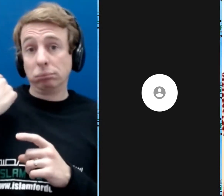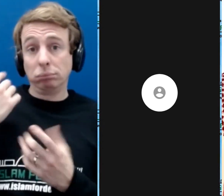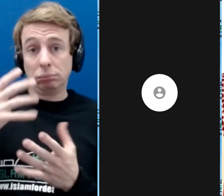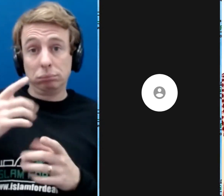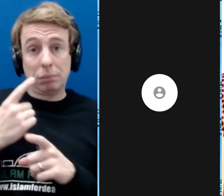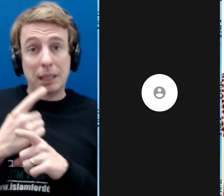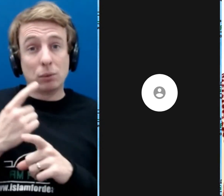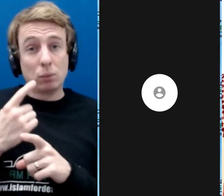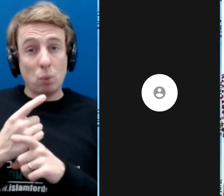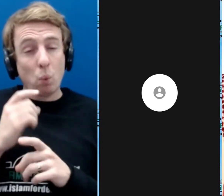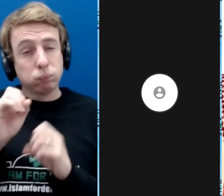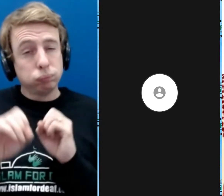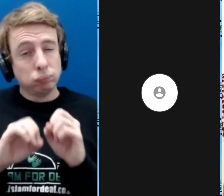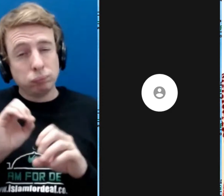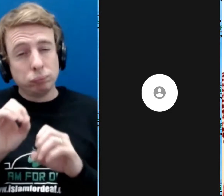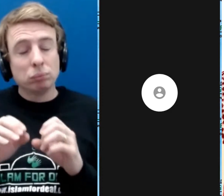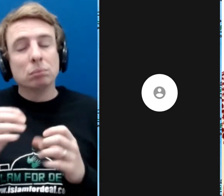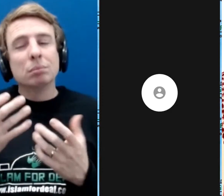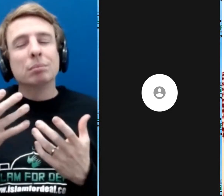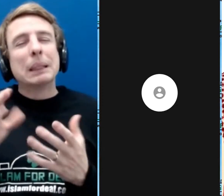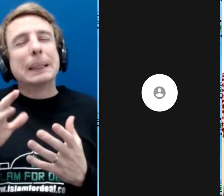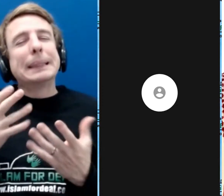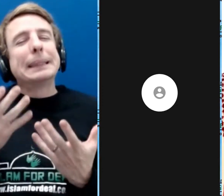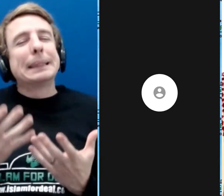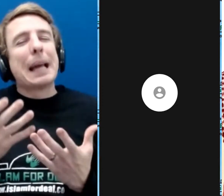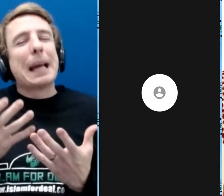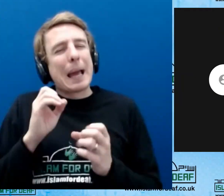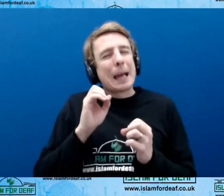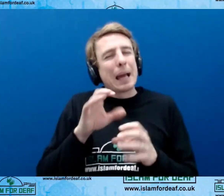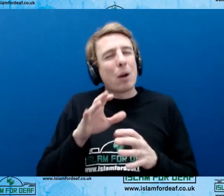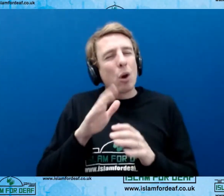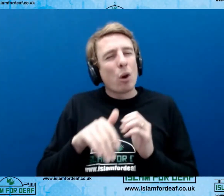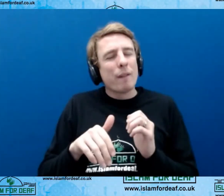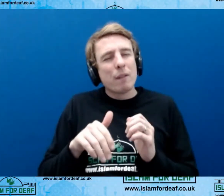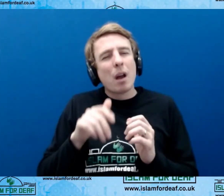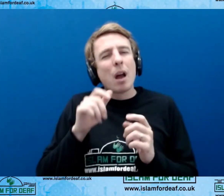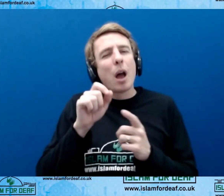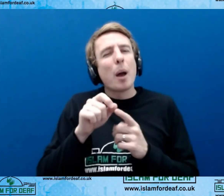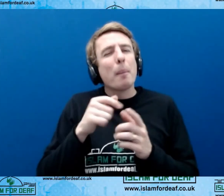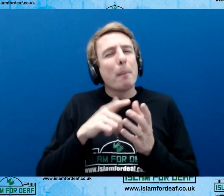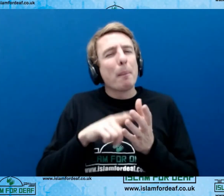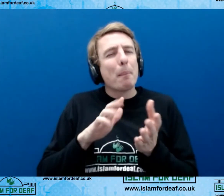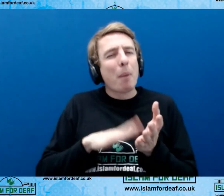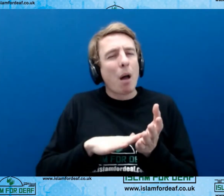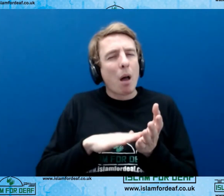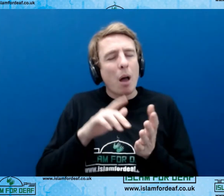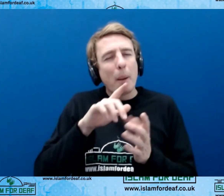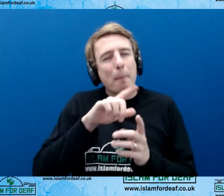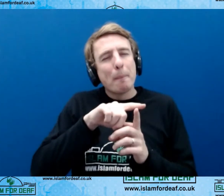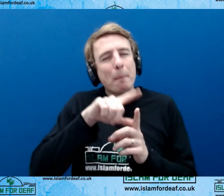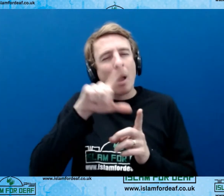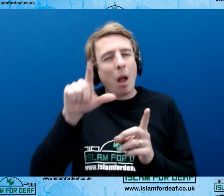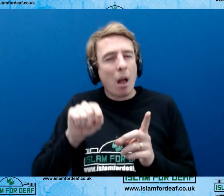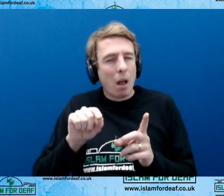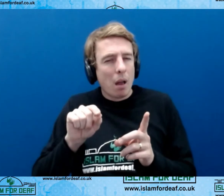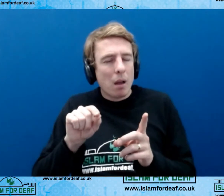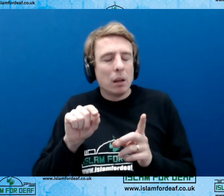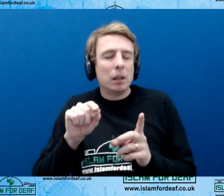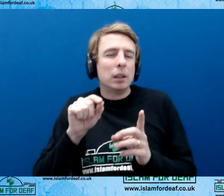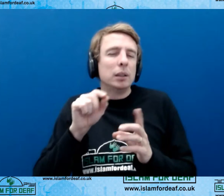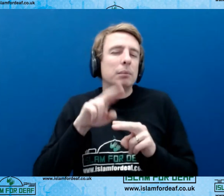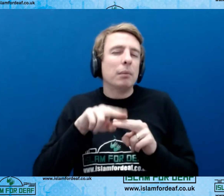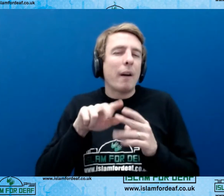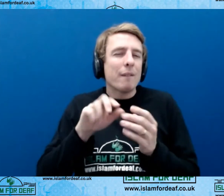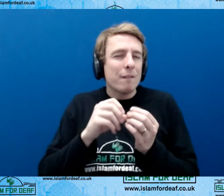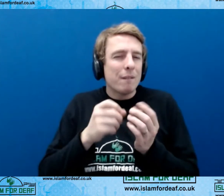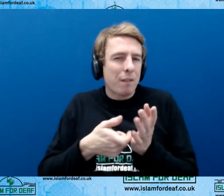تبت يدا أبي لهب وتب، يعني خسرت يدا أبي لهب وتب. هذا دعاء من